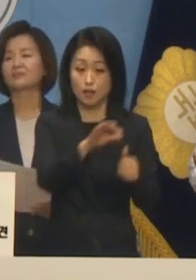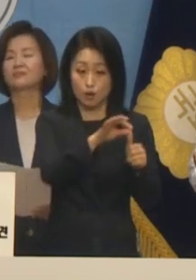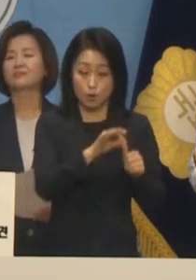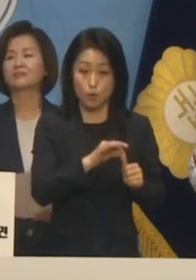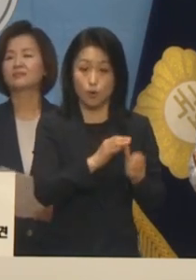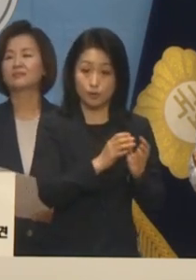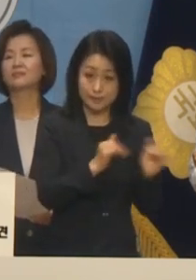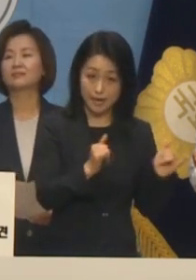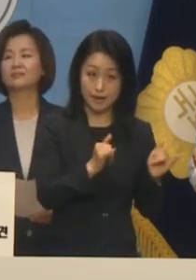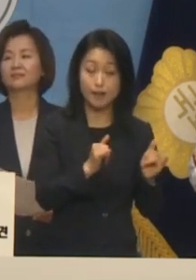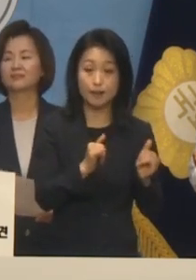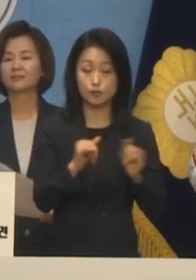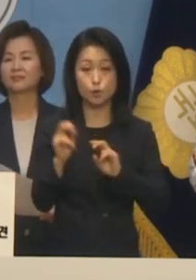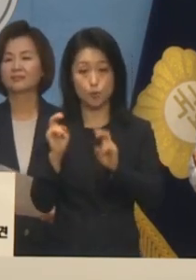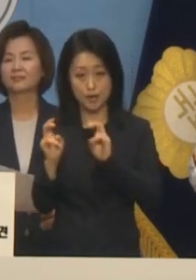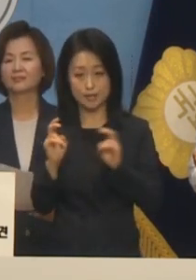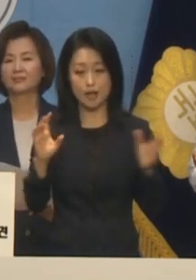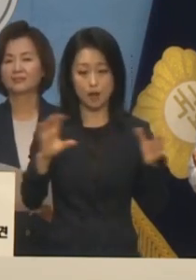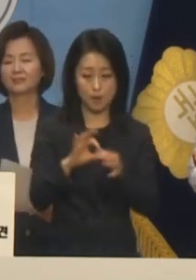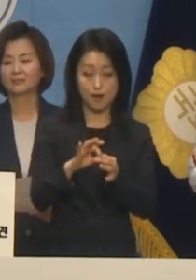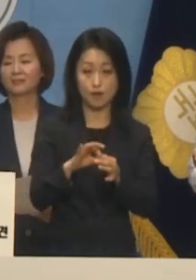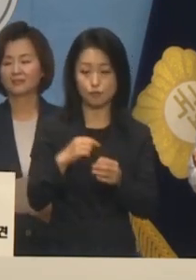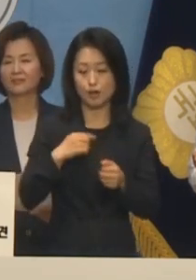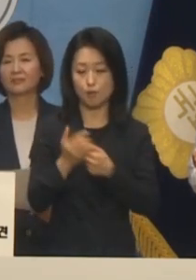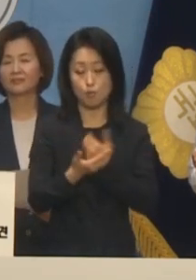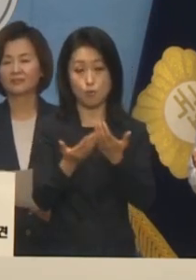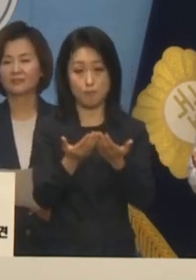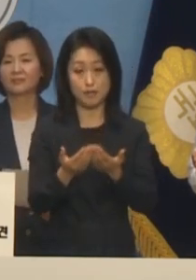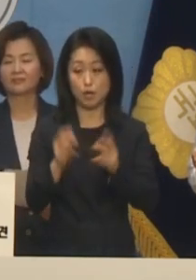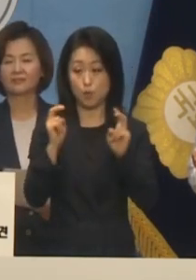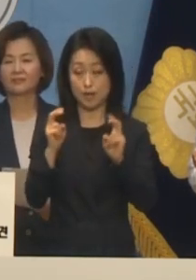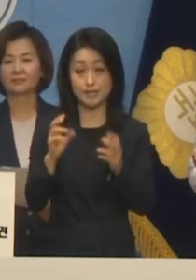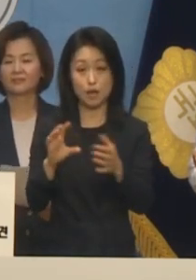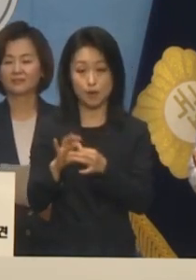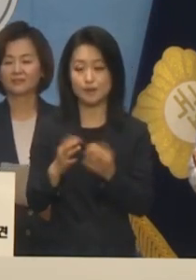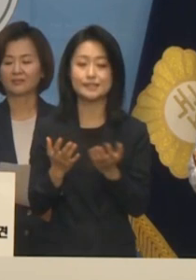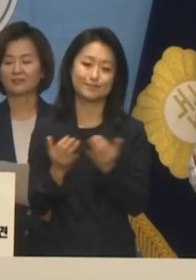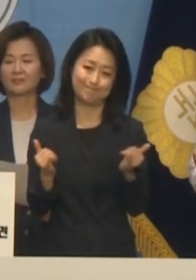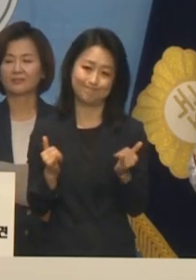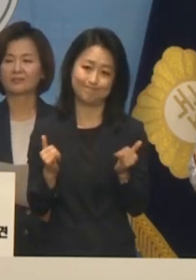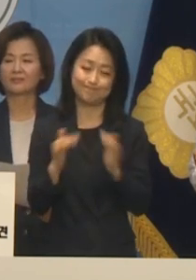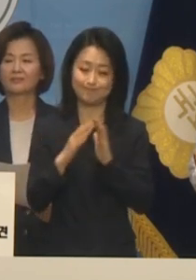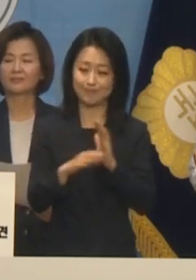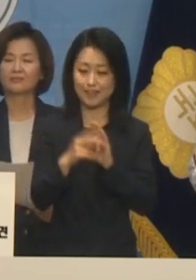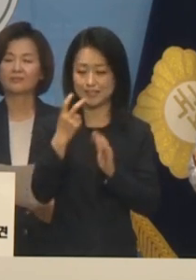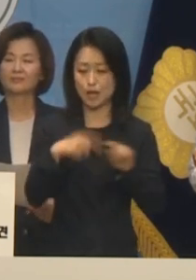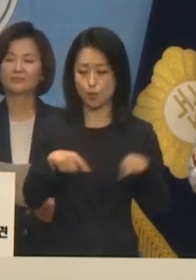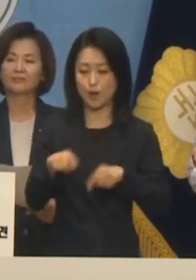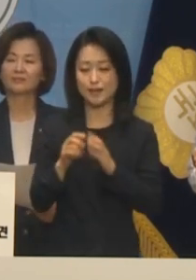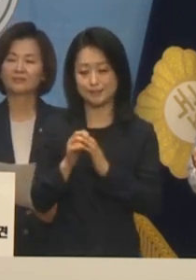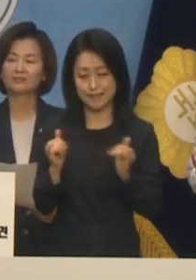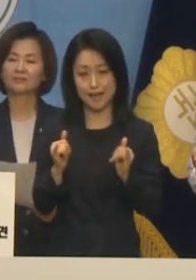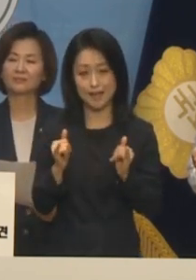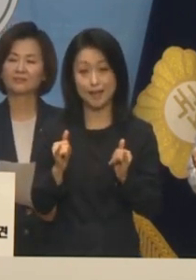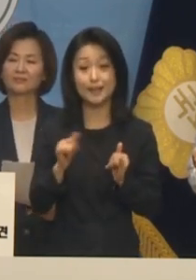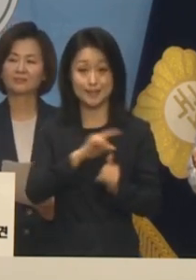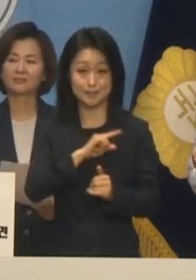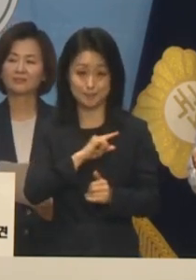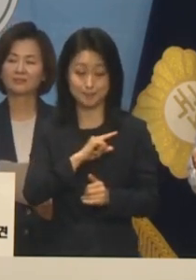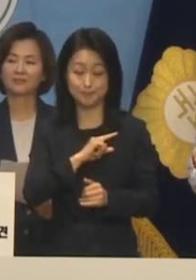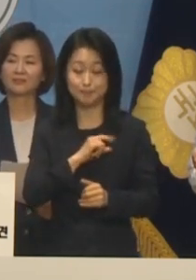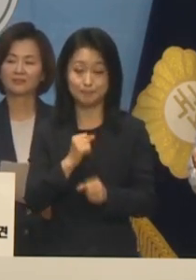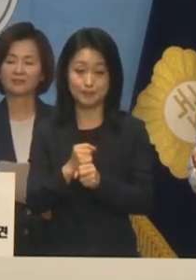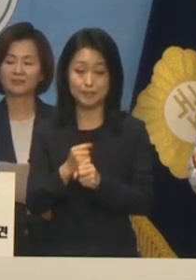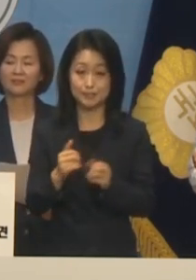고용근로자가 확대되기 시작하였습니다. 이제 회사에 소속된 직업인으로 가사관리사들이 생겨났습니다. 예를